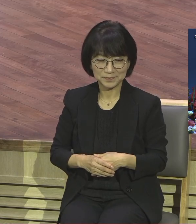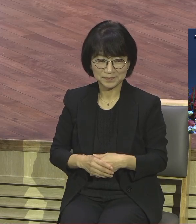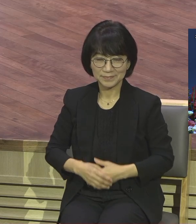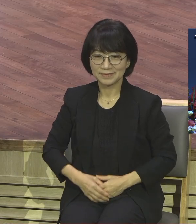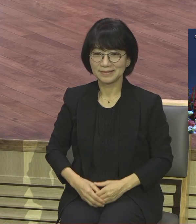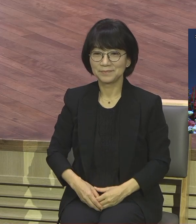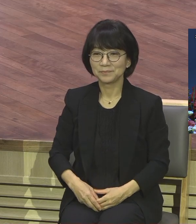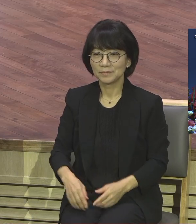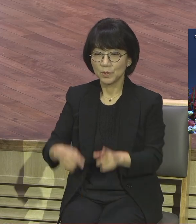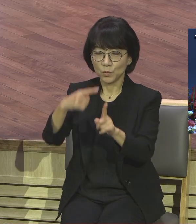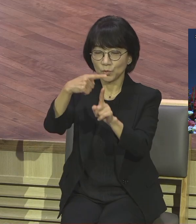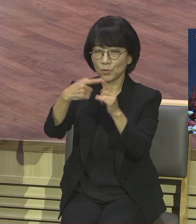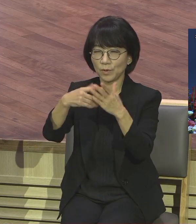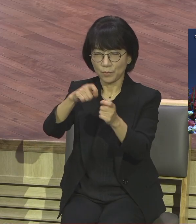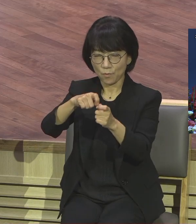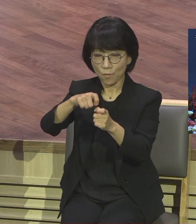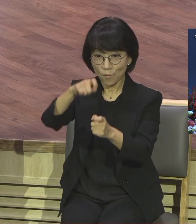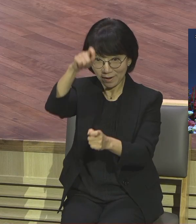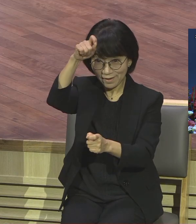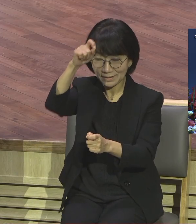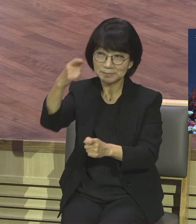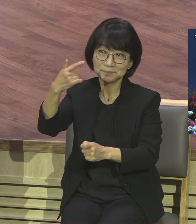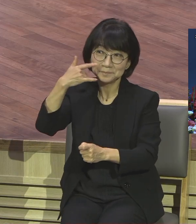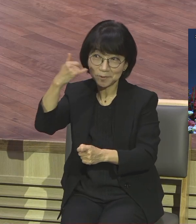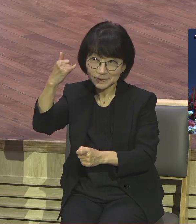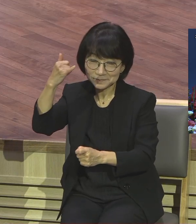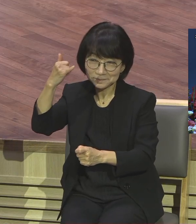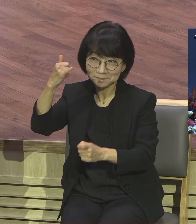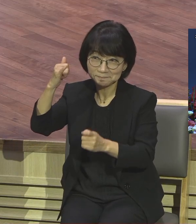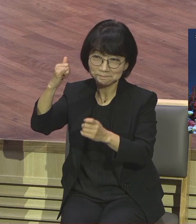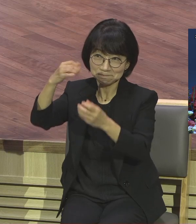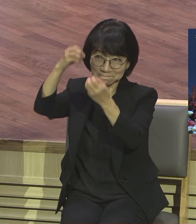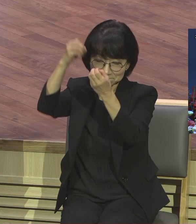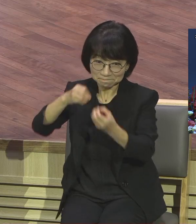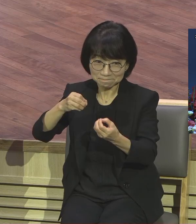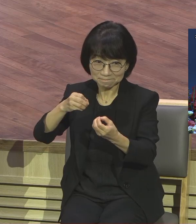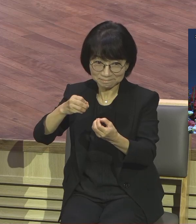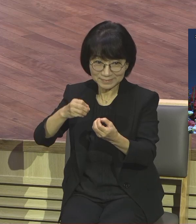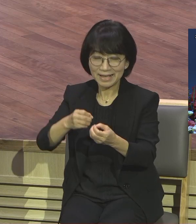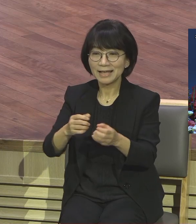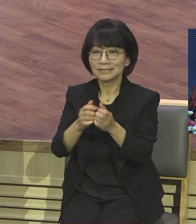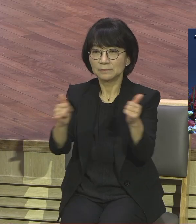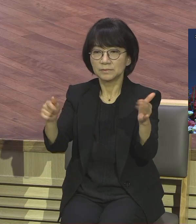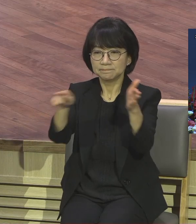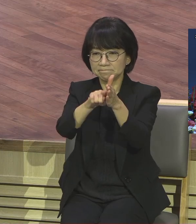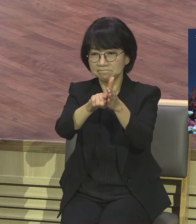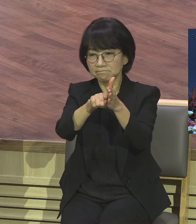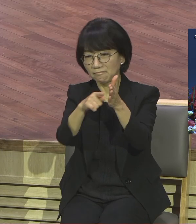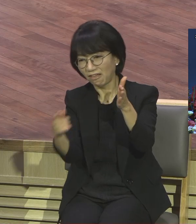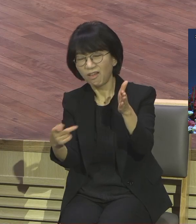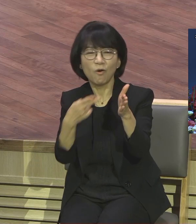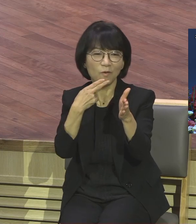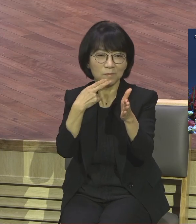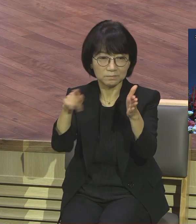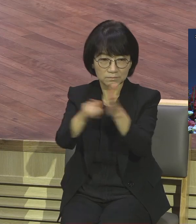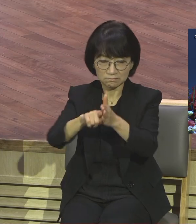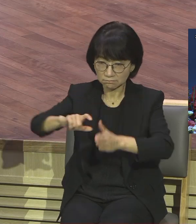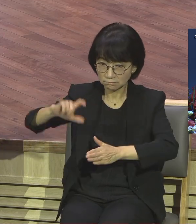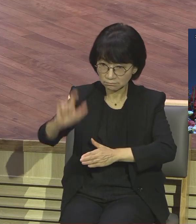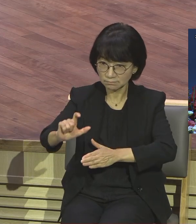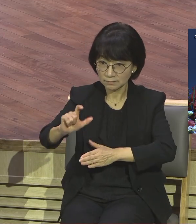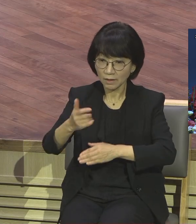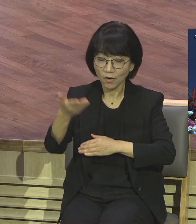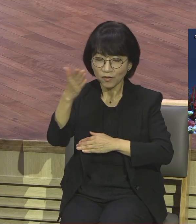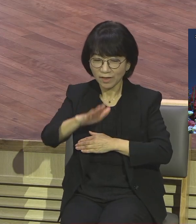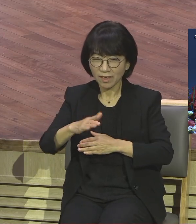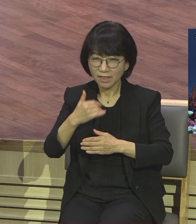때 사람들은 흔들리지 않습니다. 신앙이 흔들리지 않아요. 중간에 믿었던 사람들, 어른이 돼서 믿은 사람들은 이거 언제